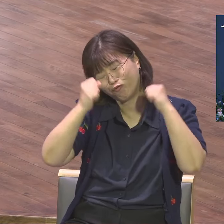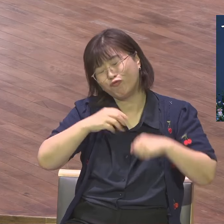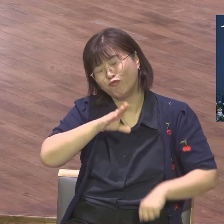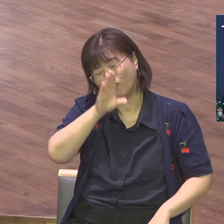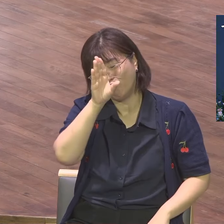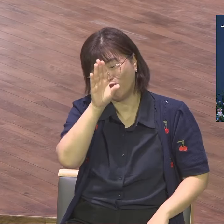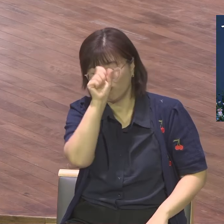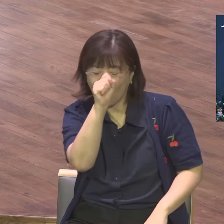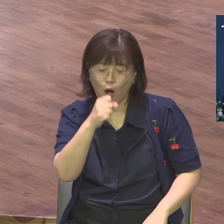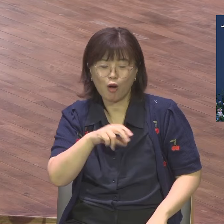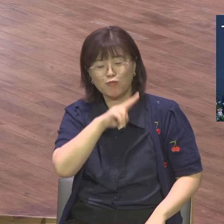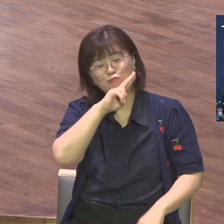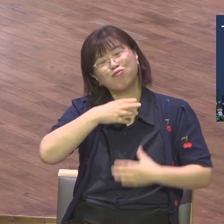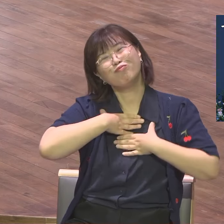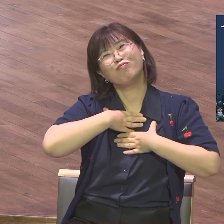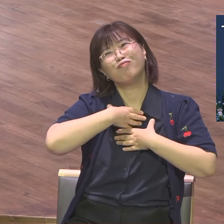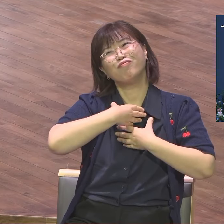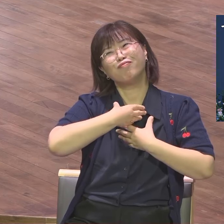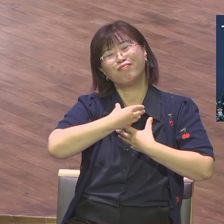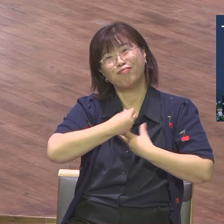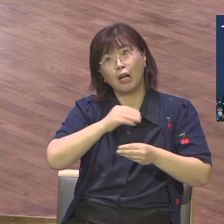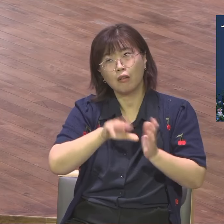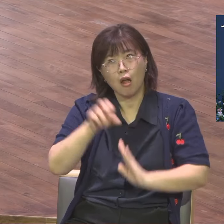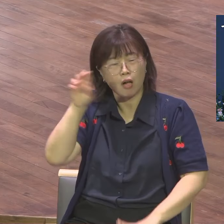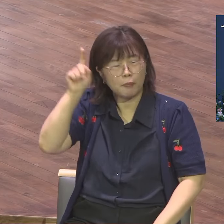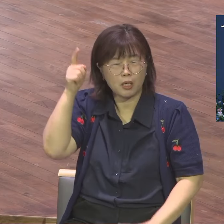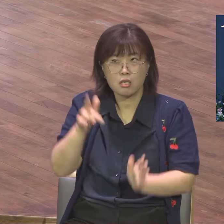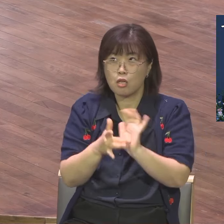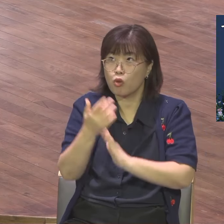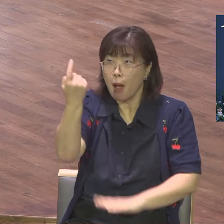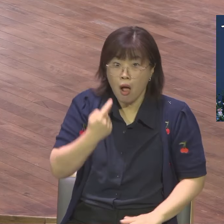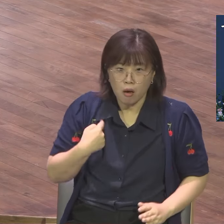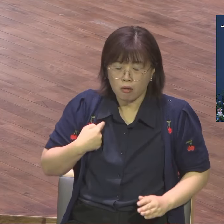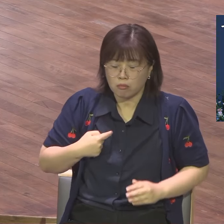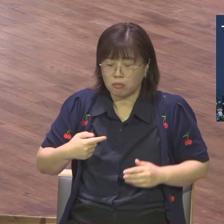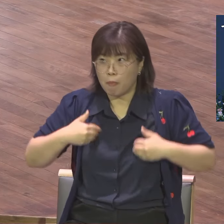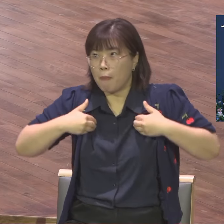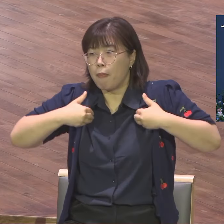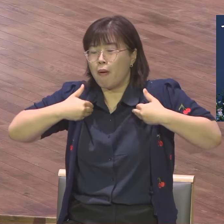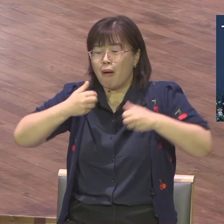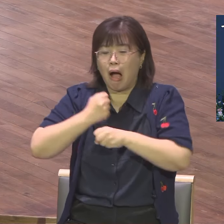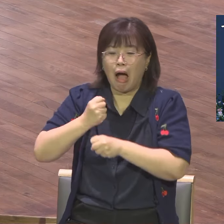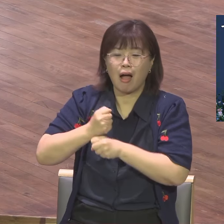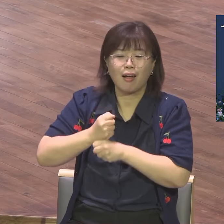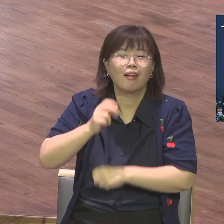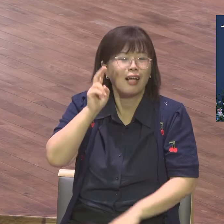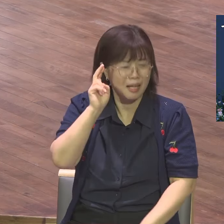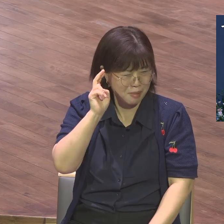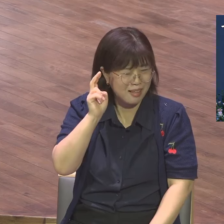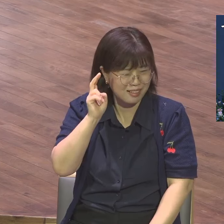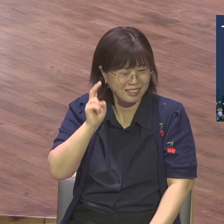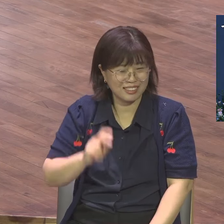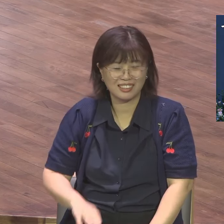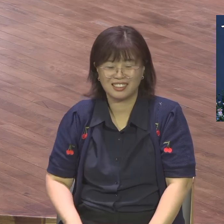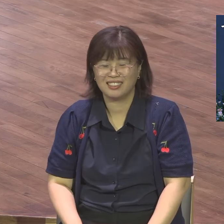내가 오는데 도둑이 언제 올지 모르지 않냐. 마찬가지 내가 언제 올지 너희들 늘 깨어있어라.